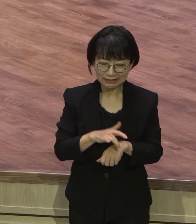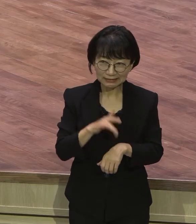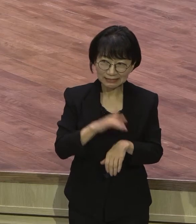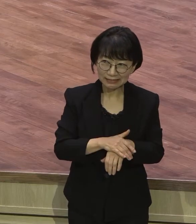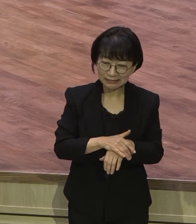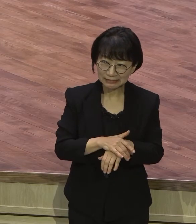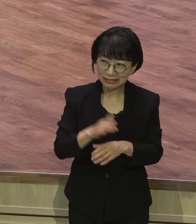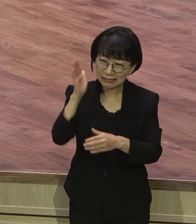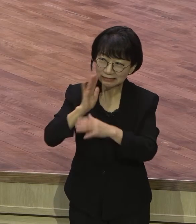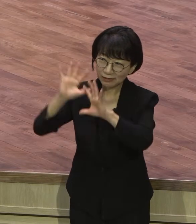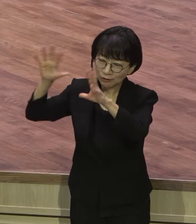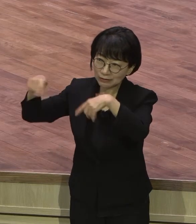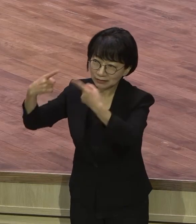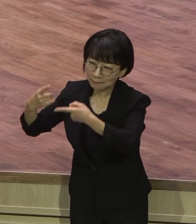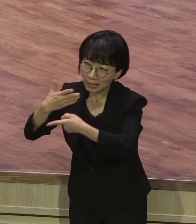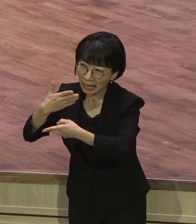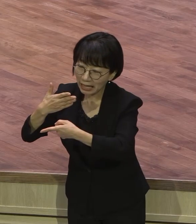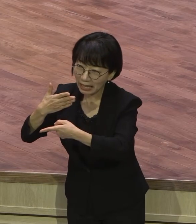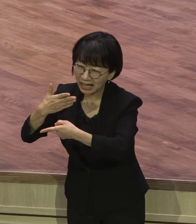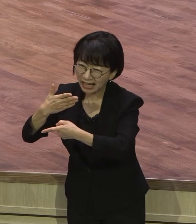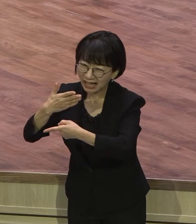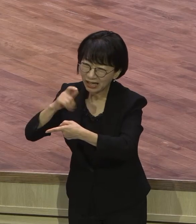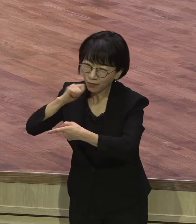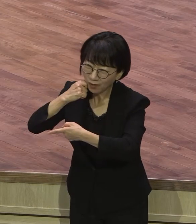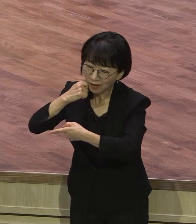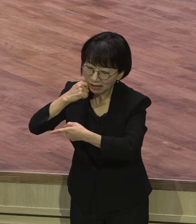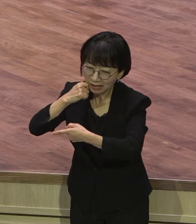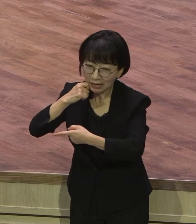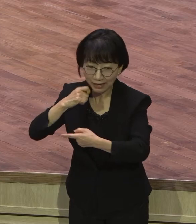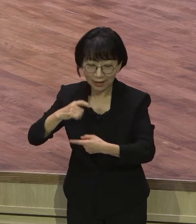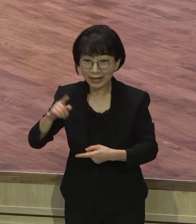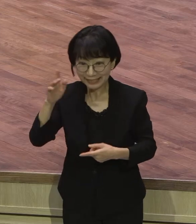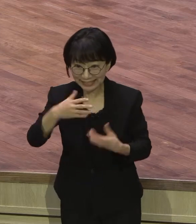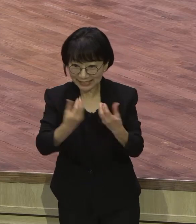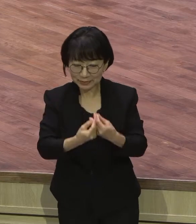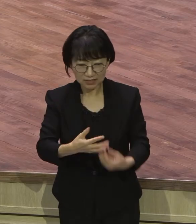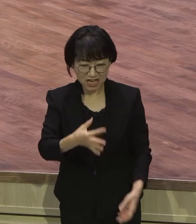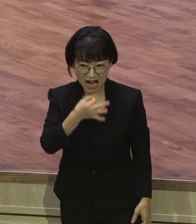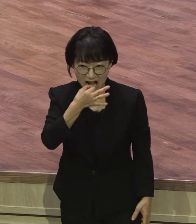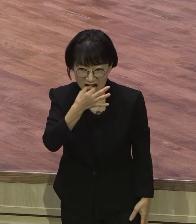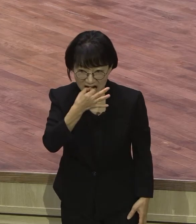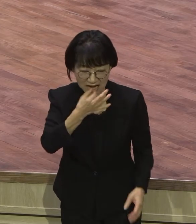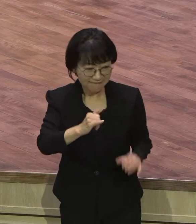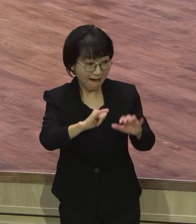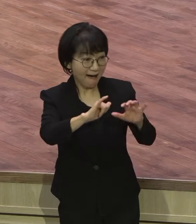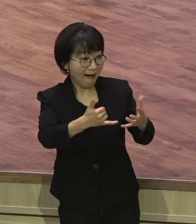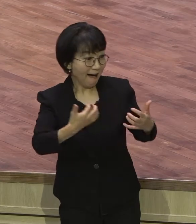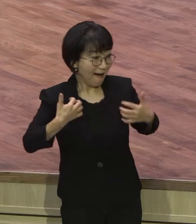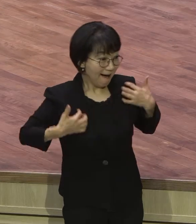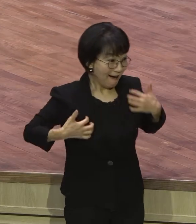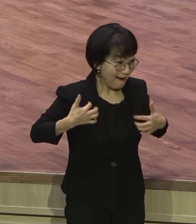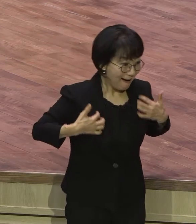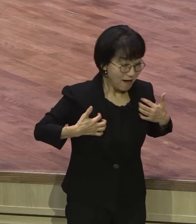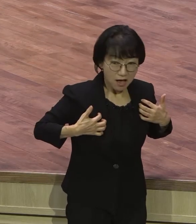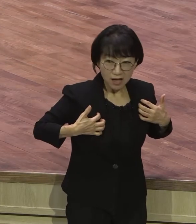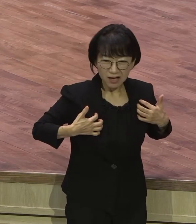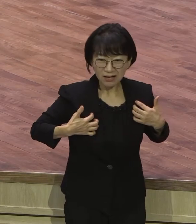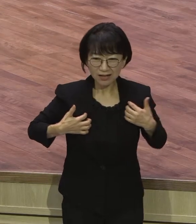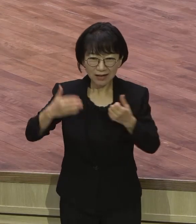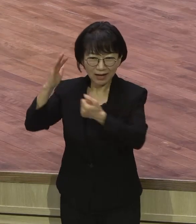되는 사람 빨리 갱신해야 돼요. 세상 되게 좋아하고 세상 욕심에 가득 찬 사람은 말씀도 들어갈 자리도